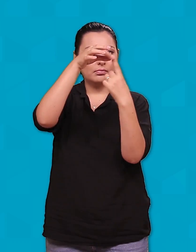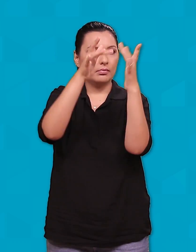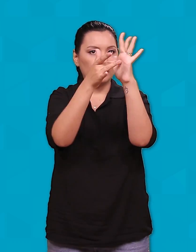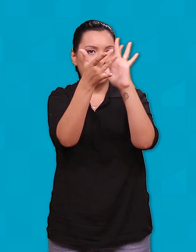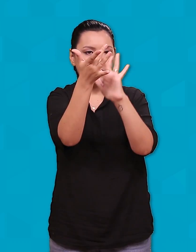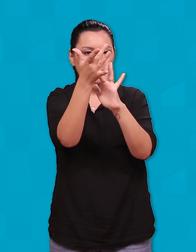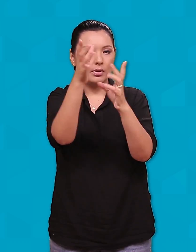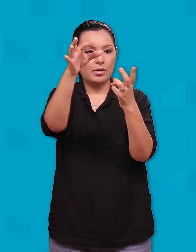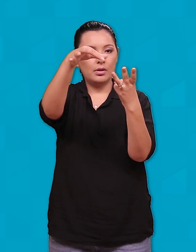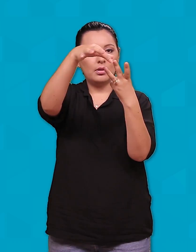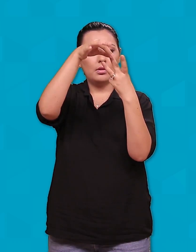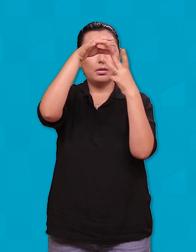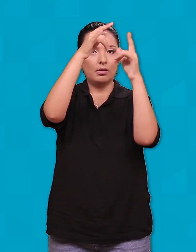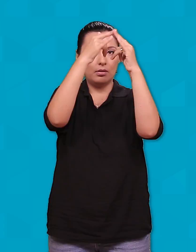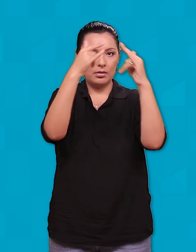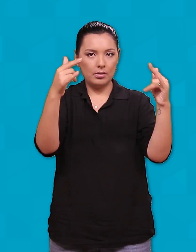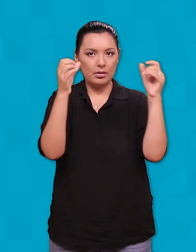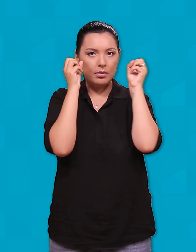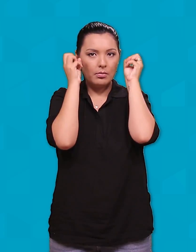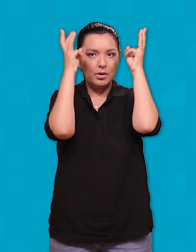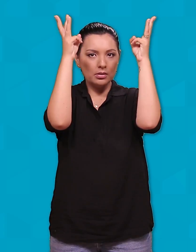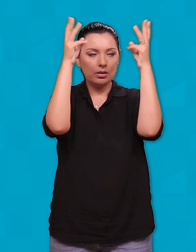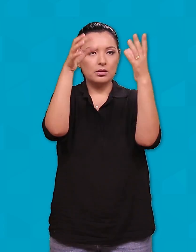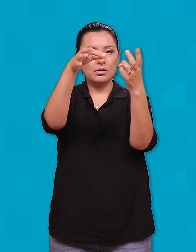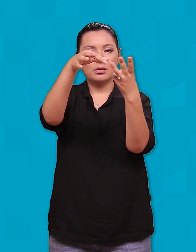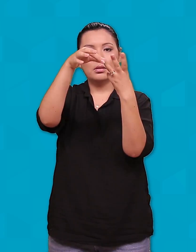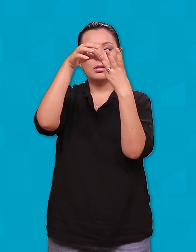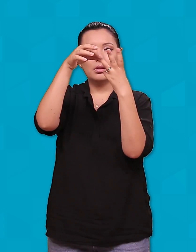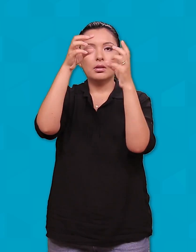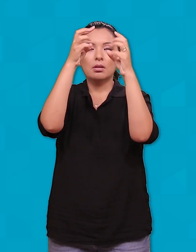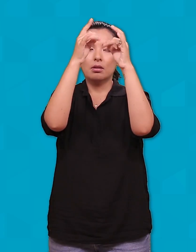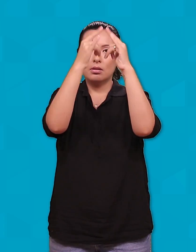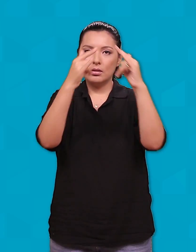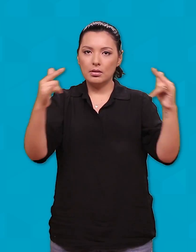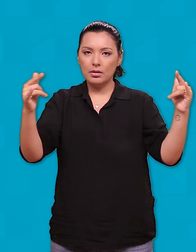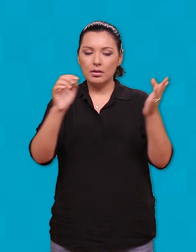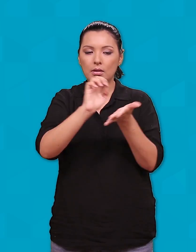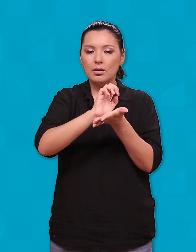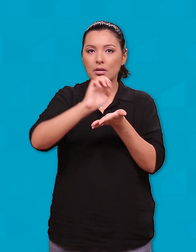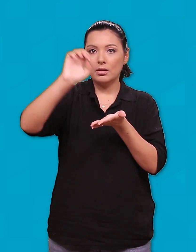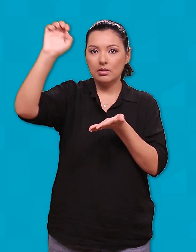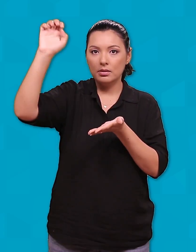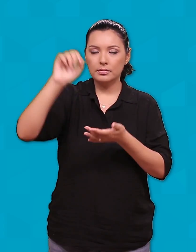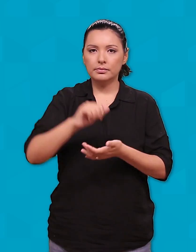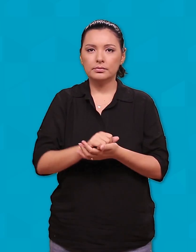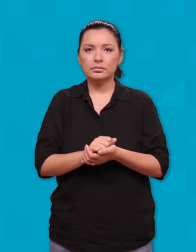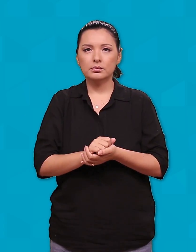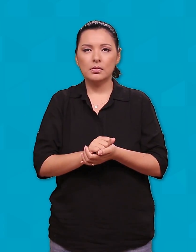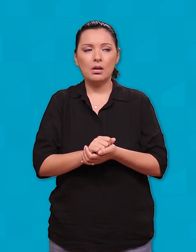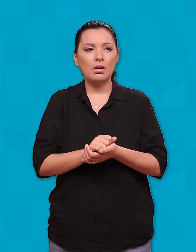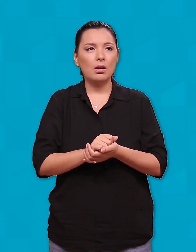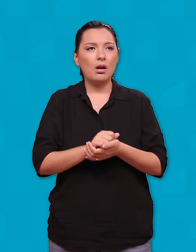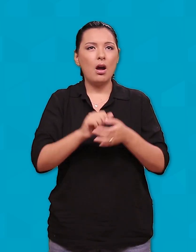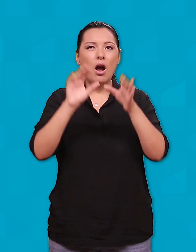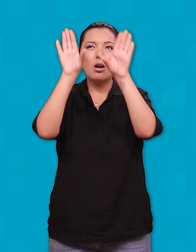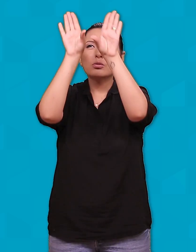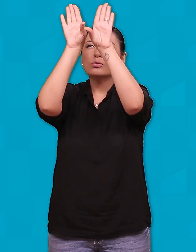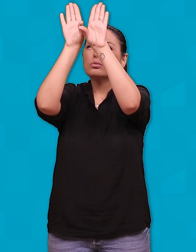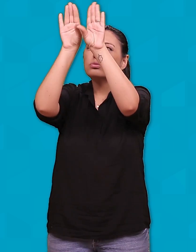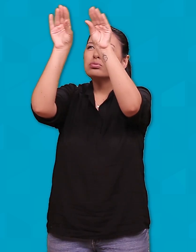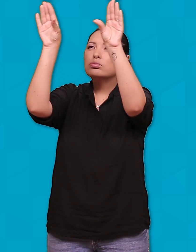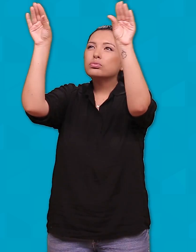para Moisés e outra para Elias. Pedro ainda estava falando quando uma nuvem luminosa os